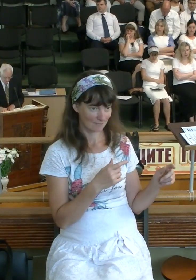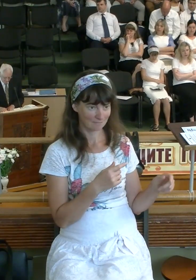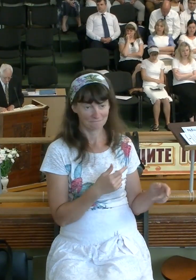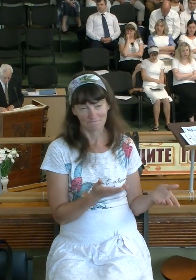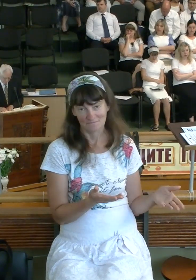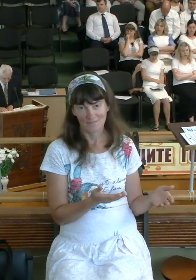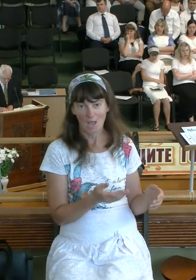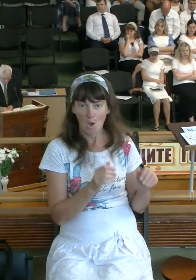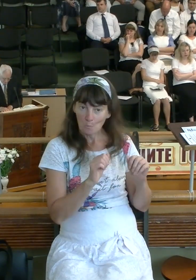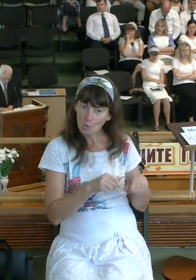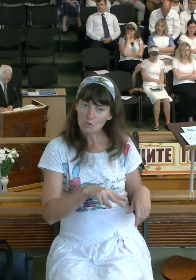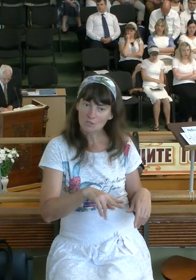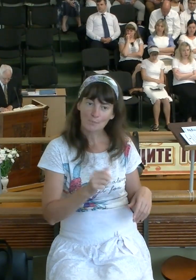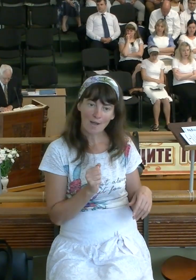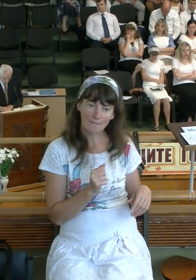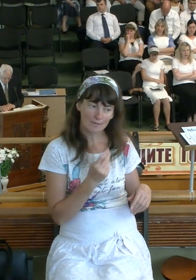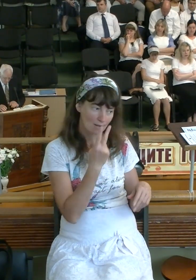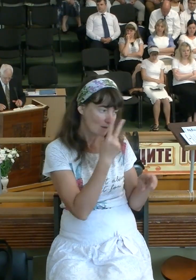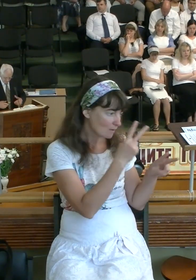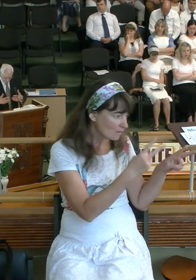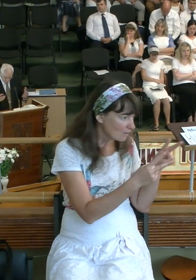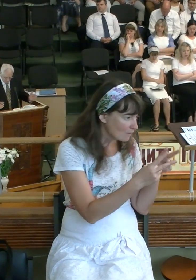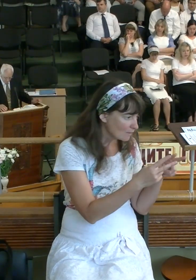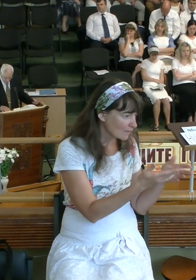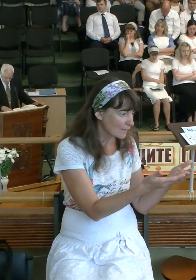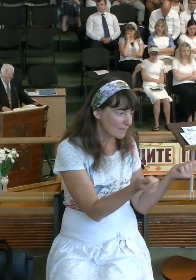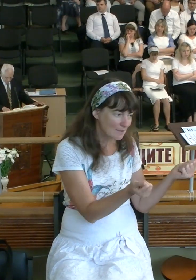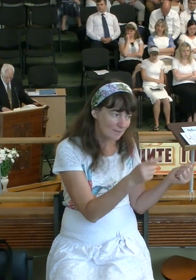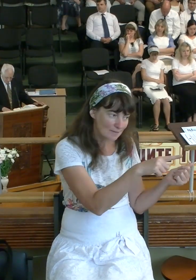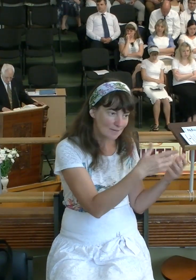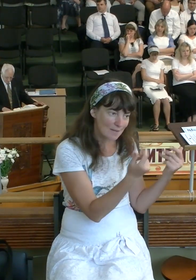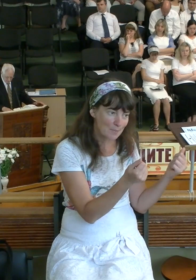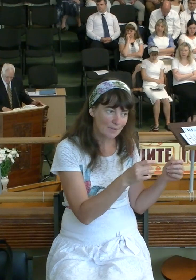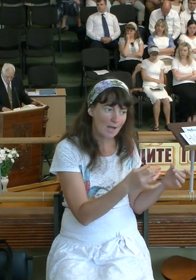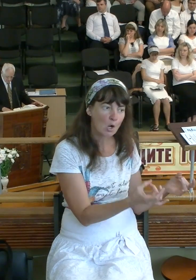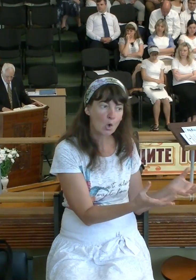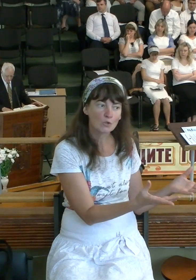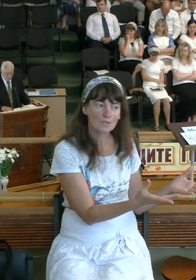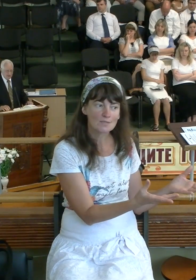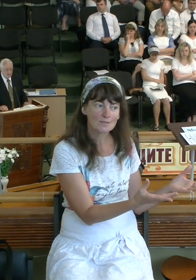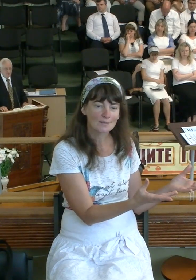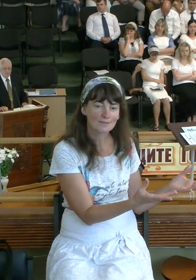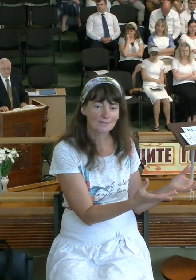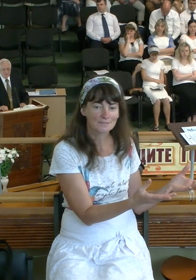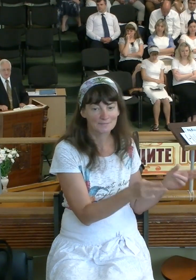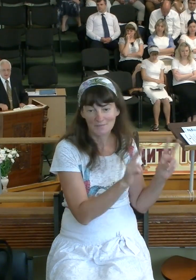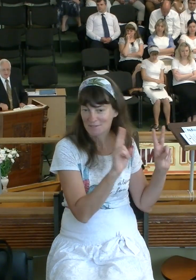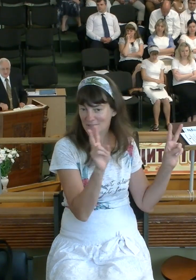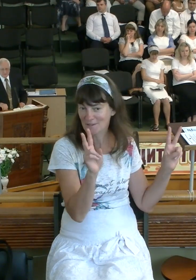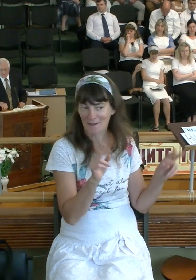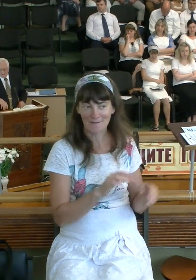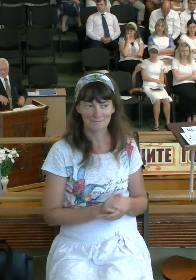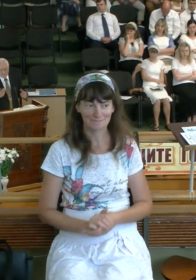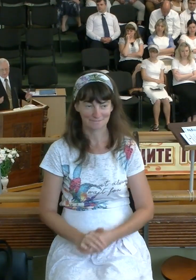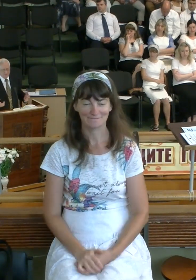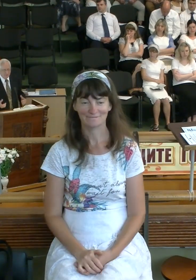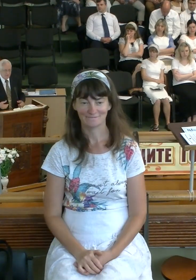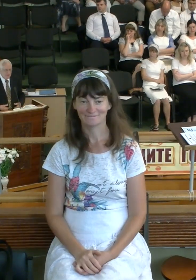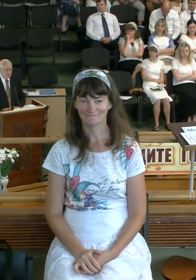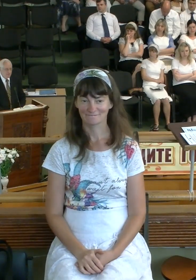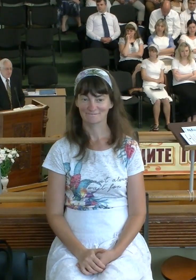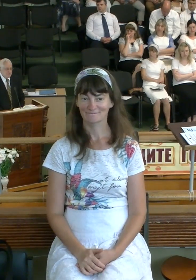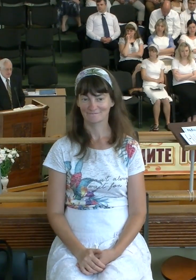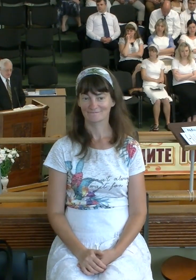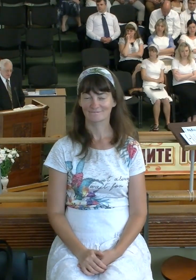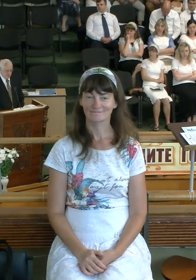буду сегодня, у нас время, Дух Святой, когда мы говорим о получении, нас интересует